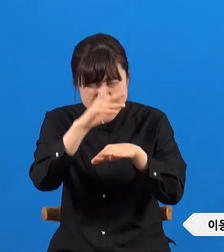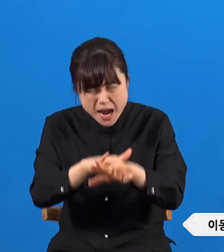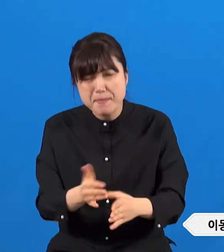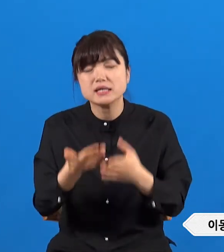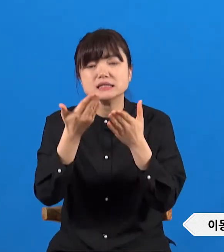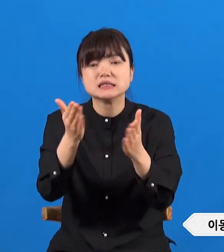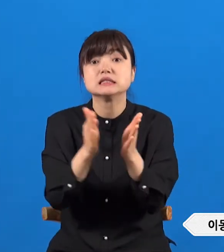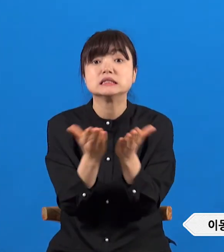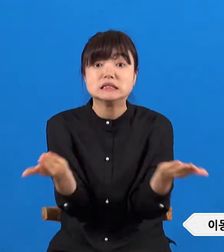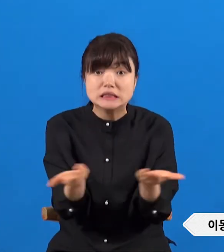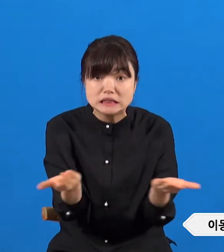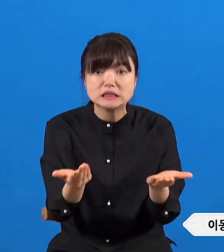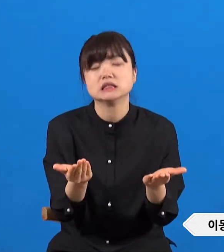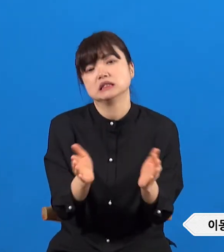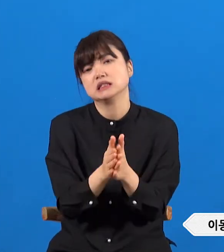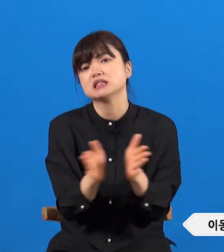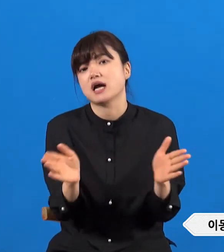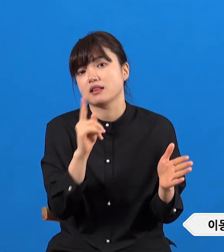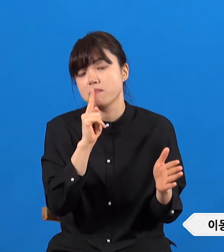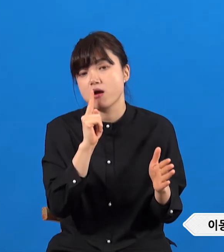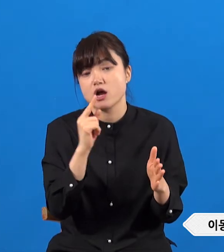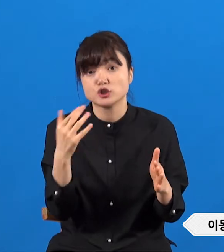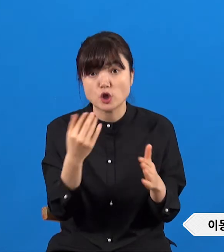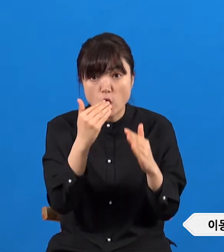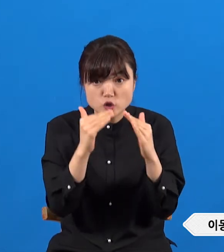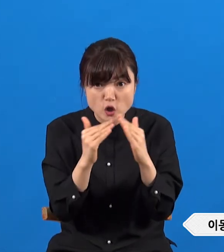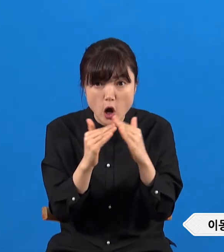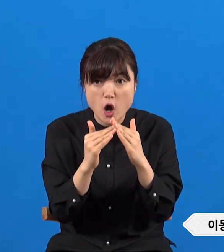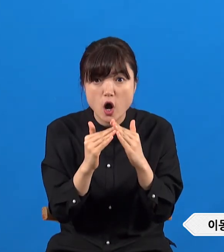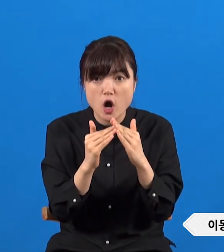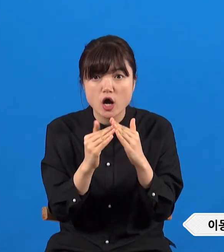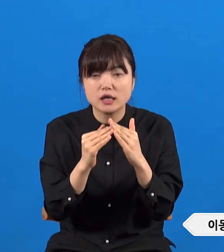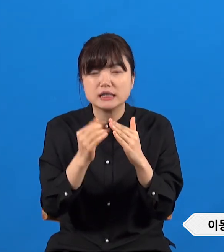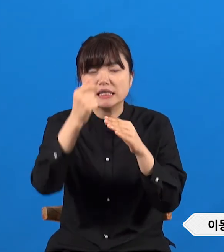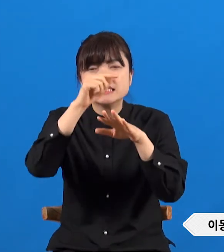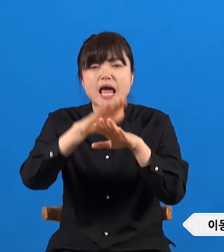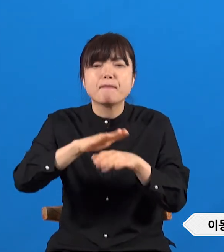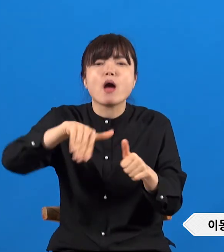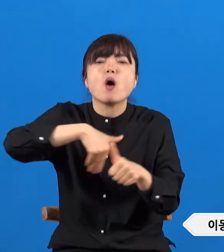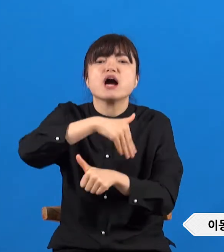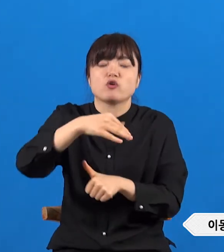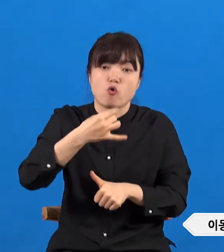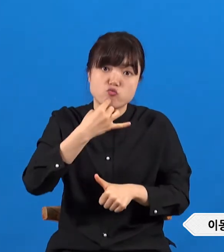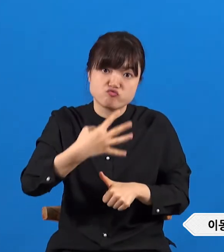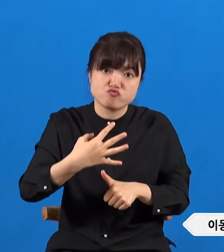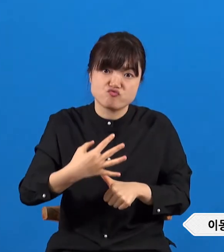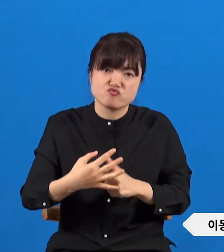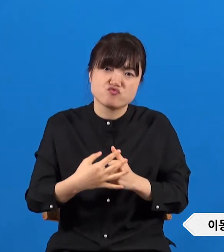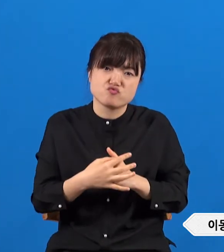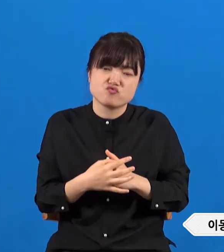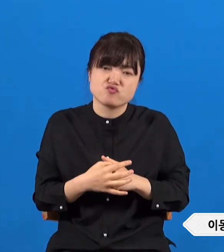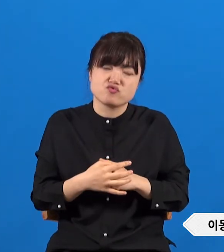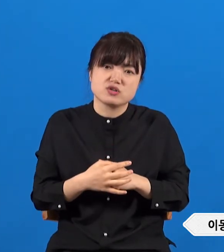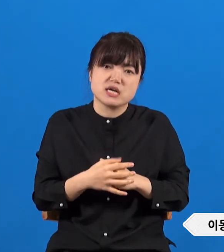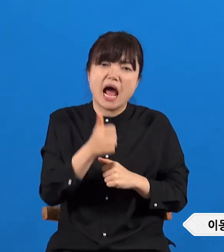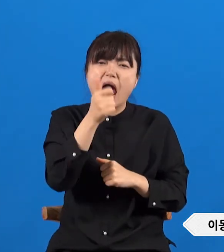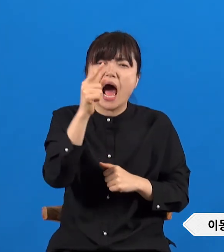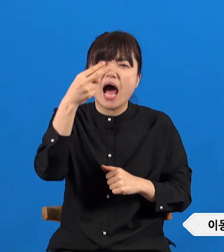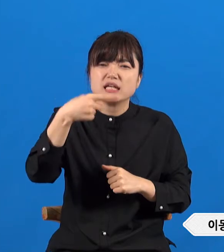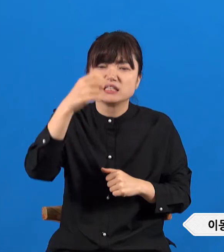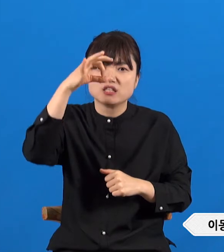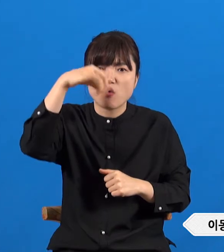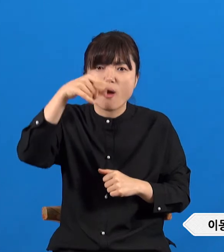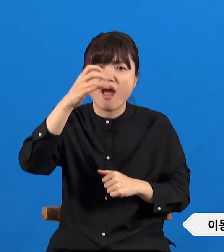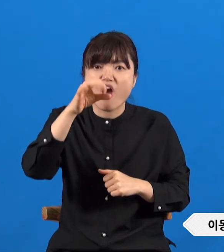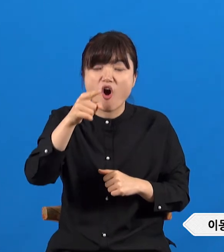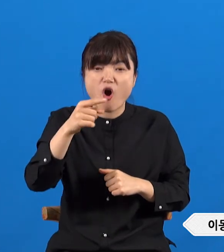예배를 드리는 일은 아직도 가능했다는 것이에요. 성전이라는 것은 일종의 예배의 환경이죠. 하드웨어라고 할 수 있어요.